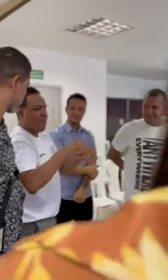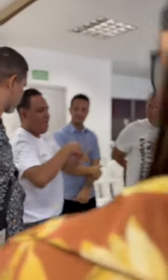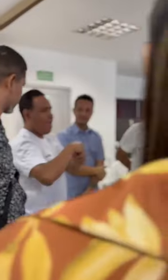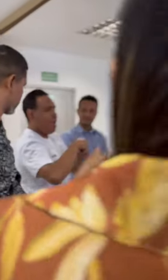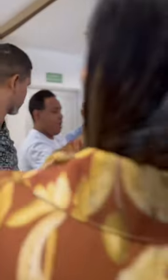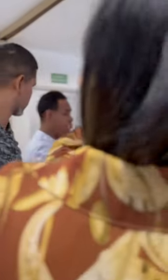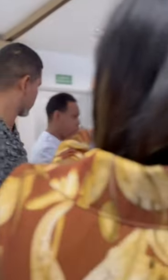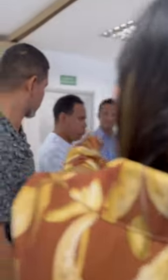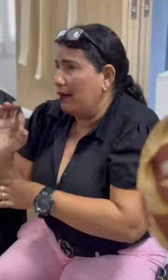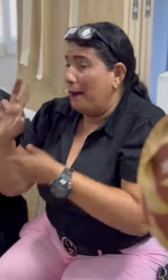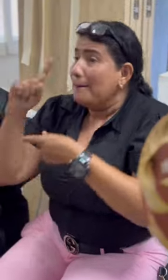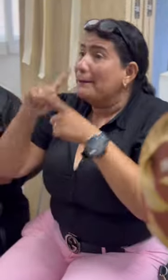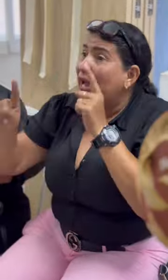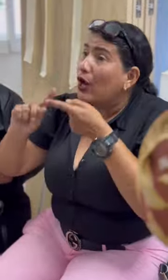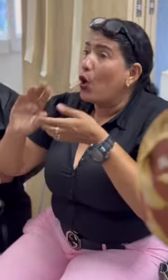al e